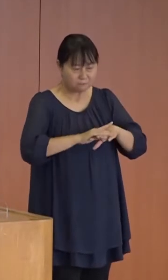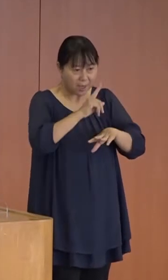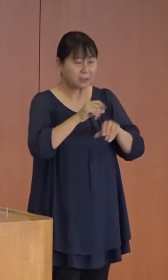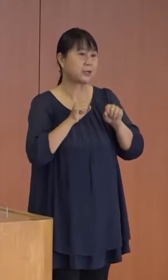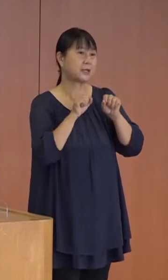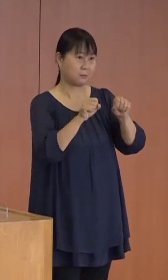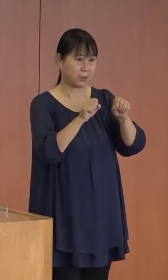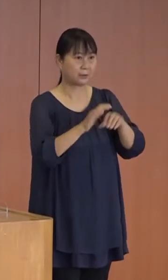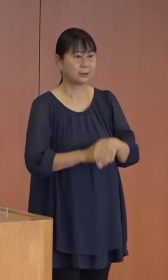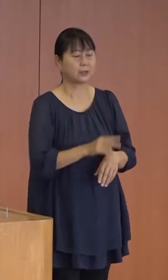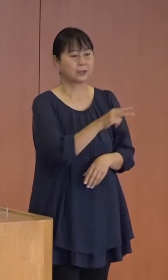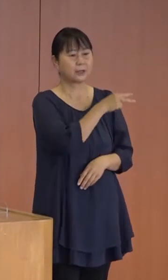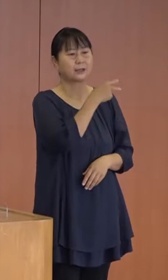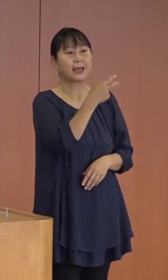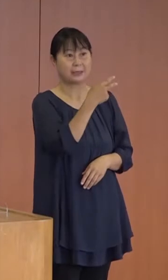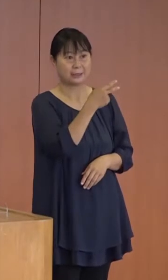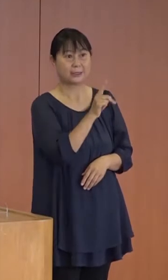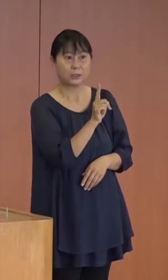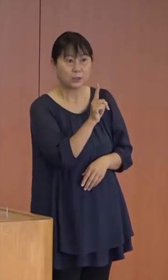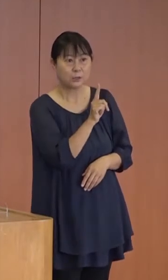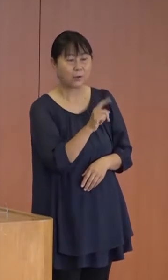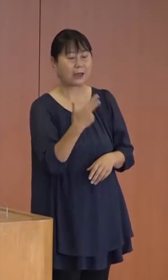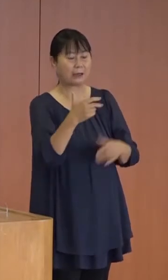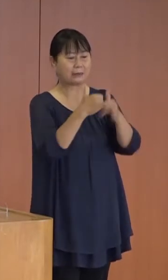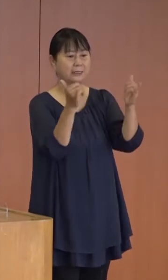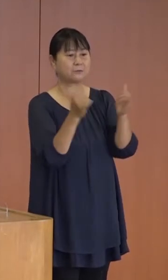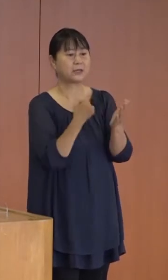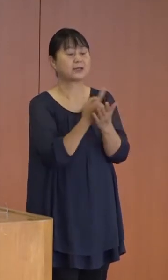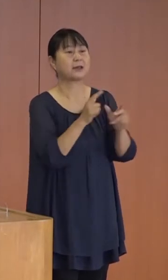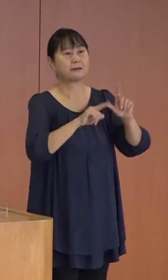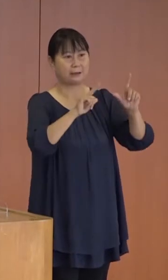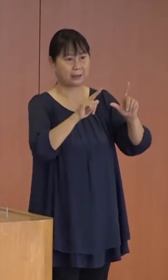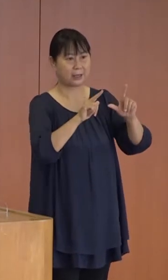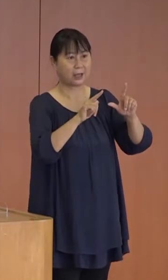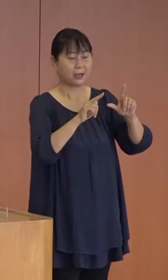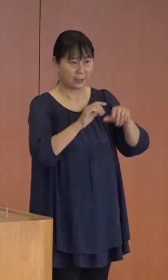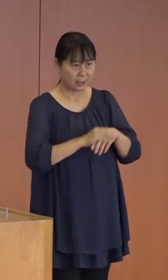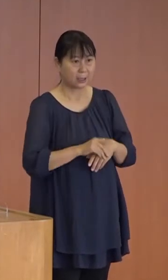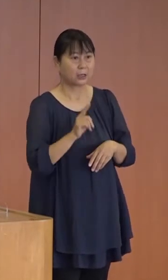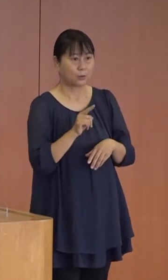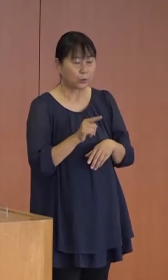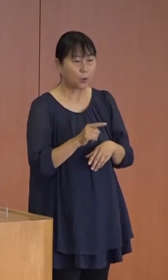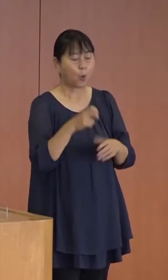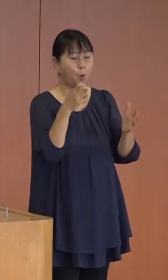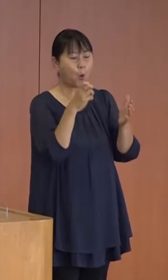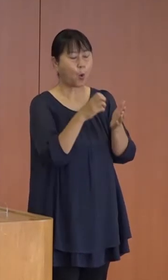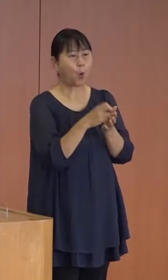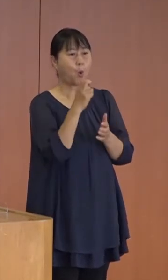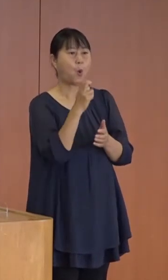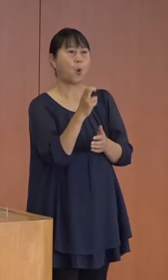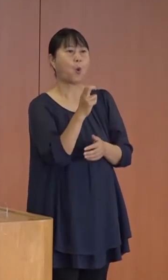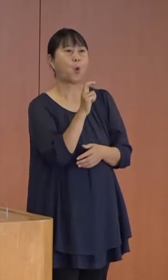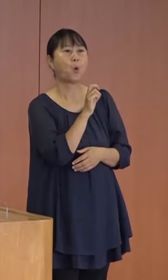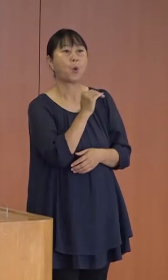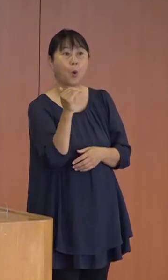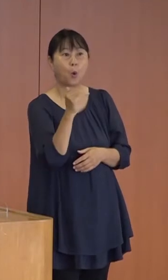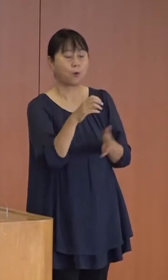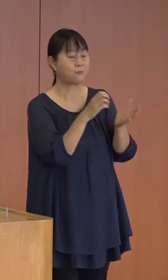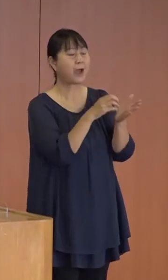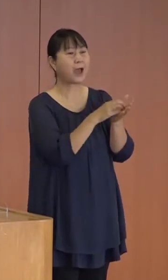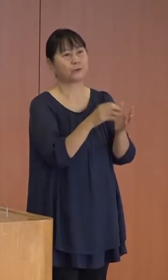第2に市民参加型富士市オリジナル SDGs ロゴマークを制作いたします